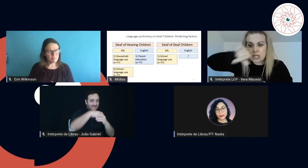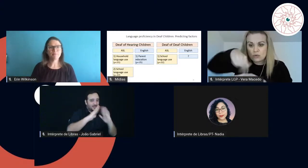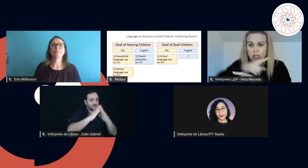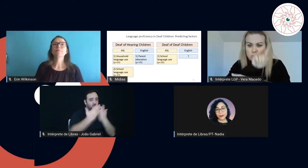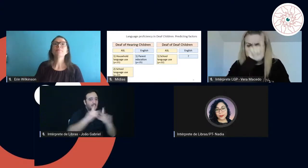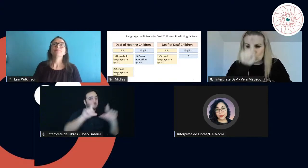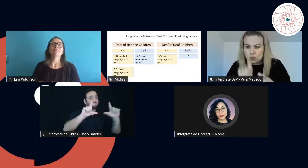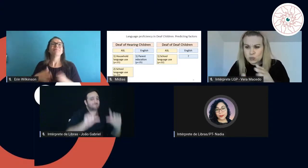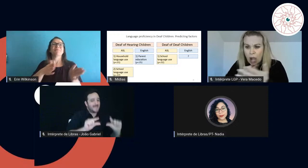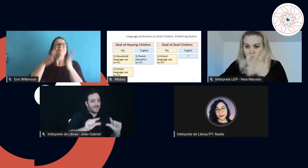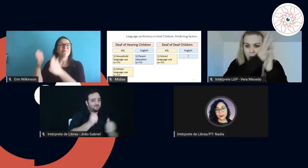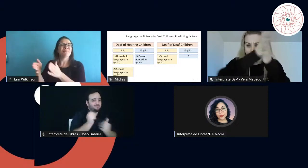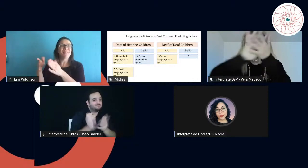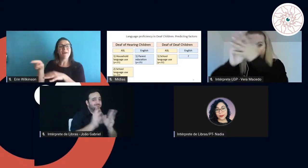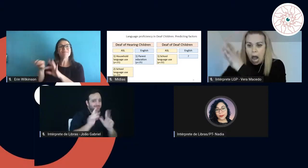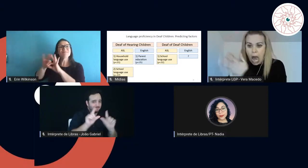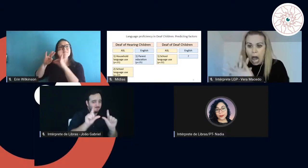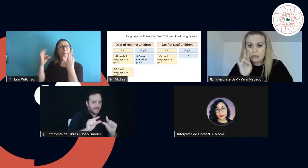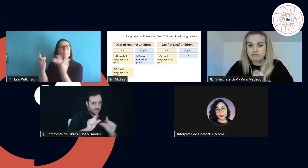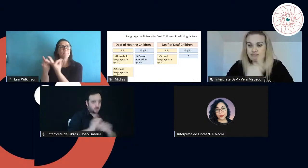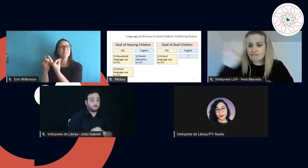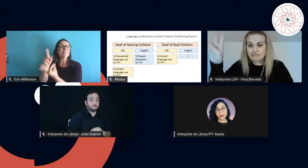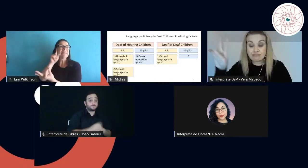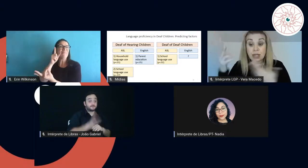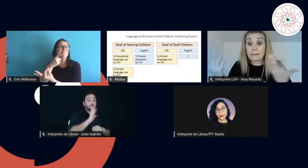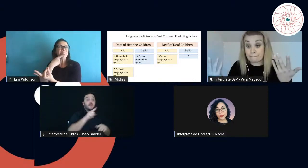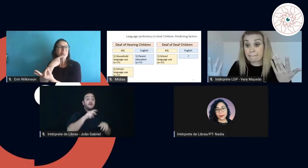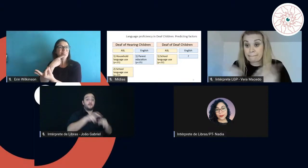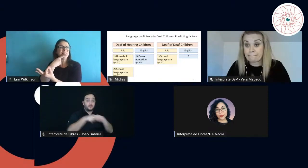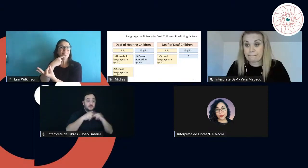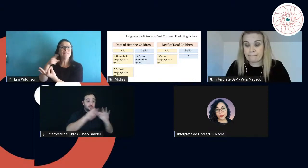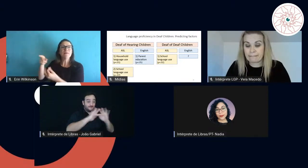imersos por um ambiente linguístico favorável.